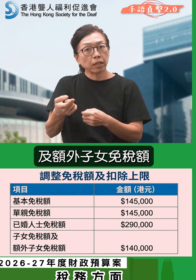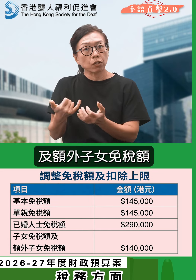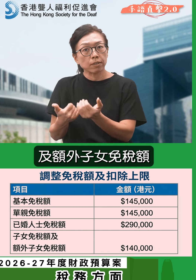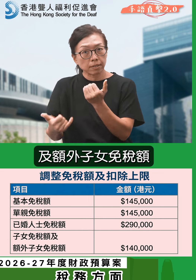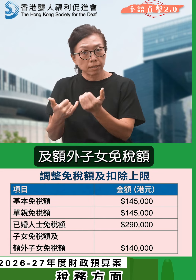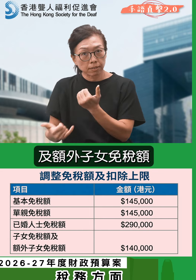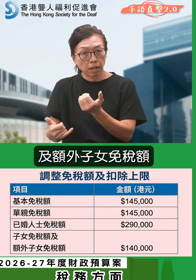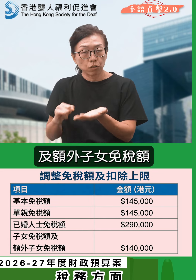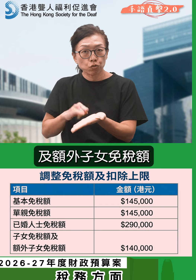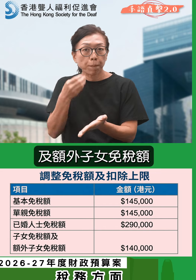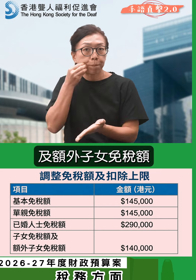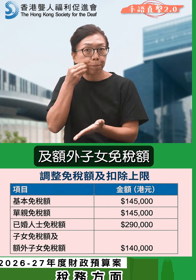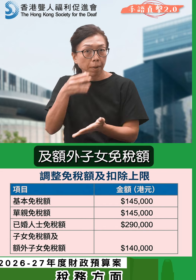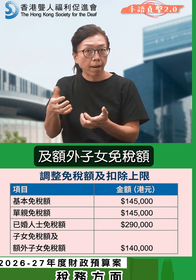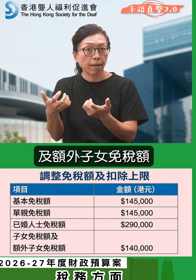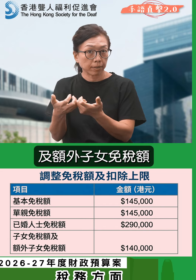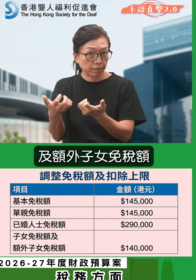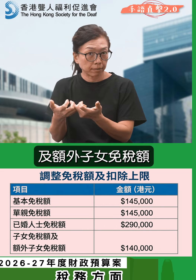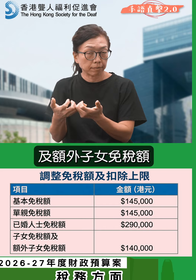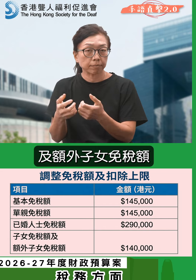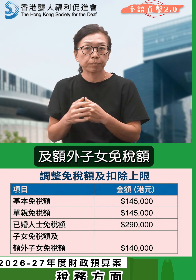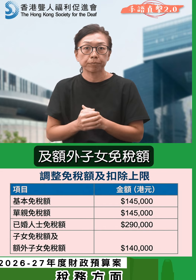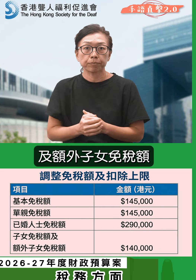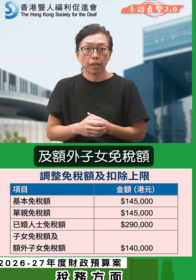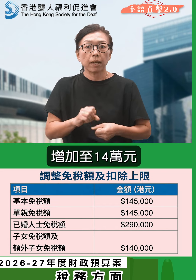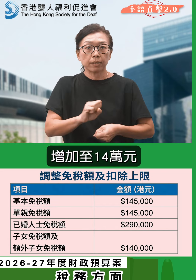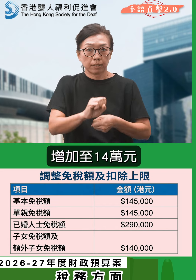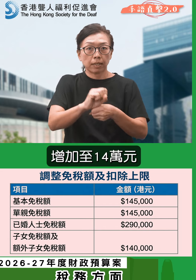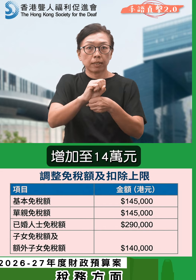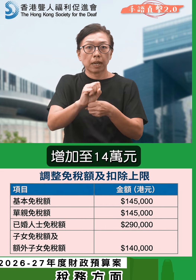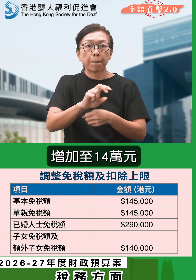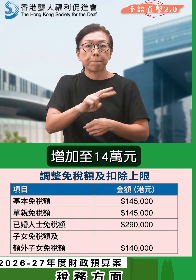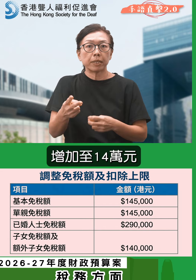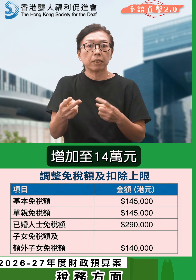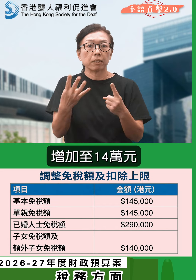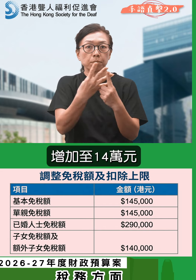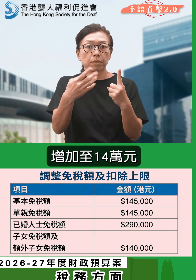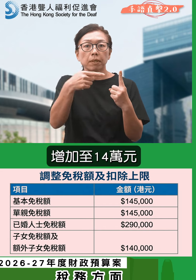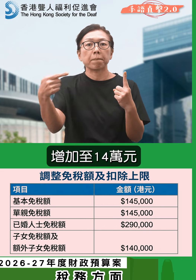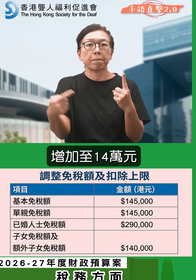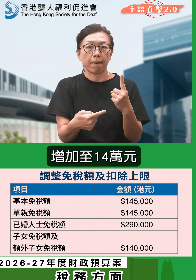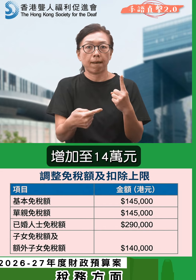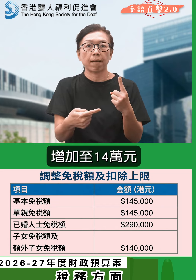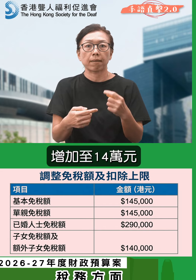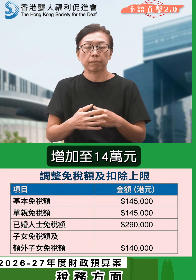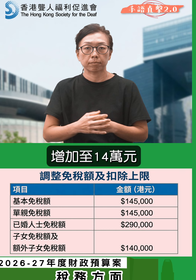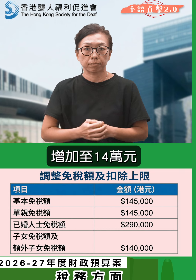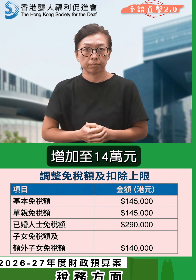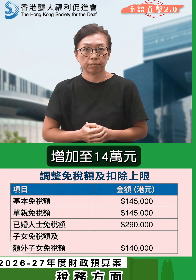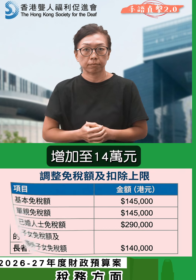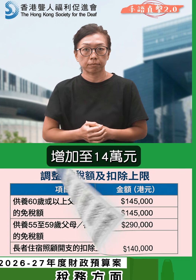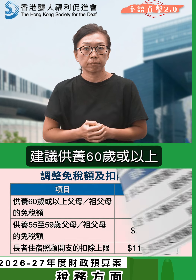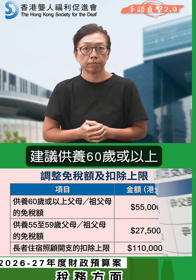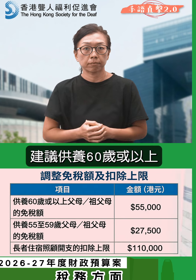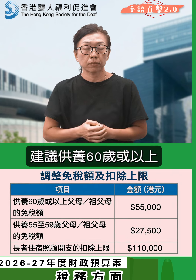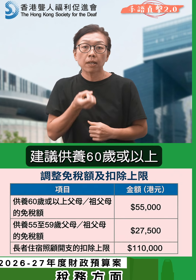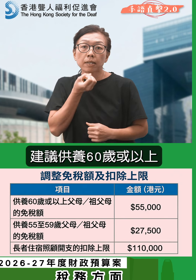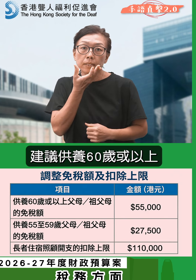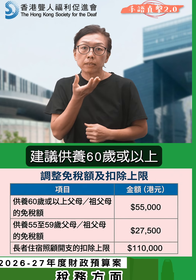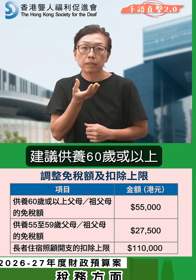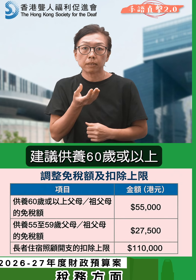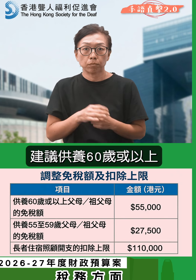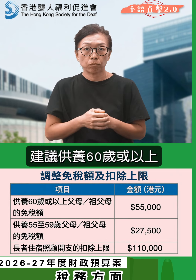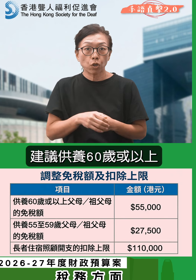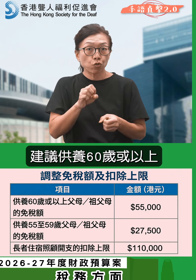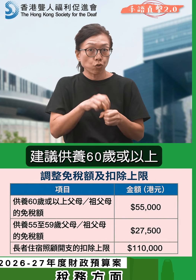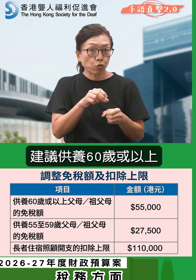以及額外子女免稅額增加至14萬元。建議供